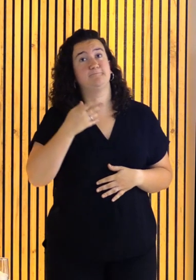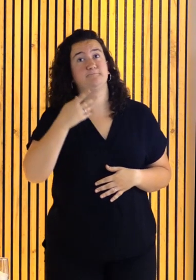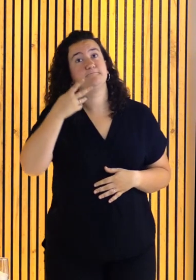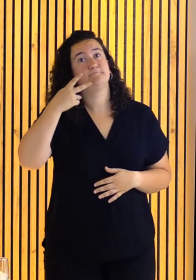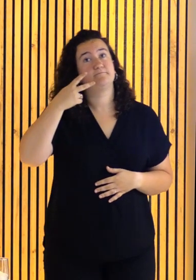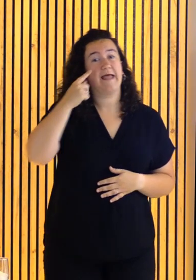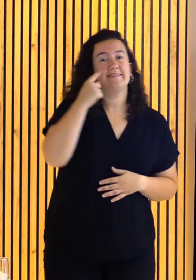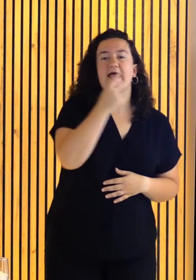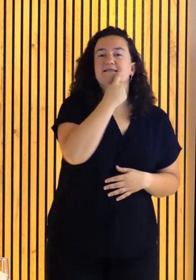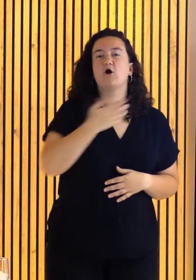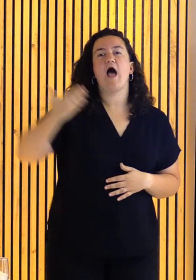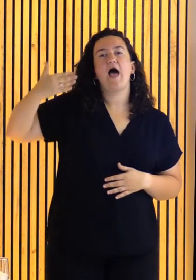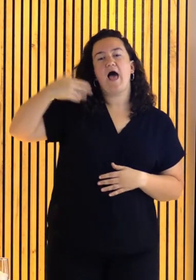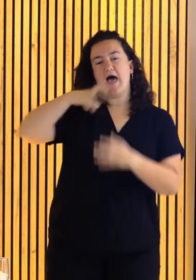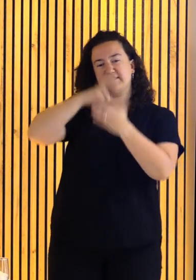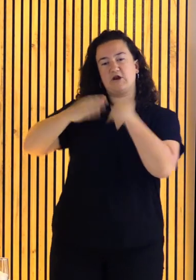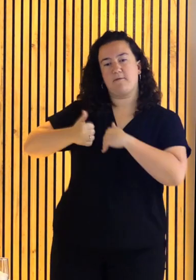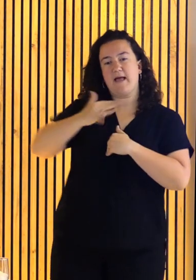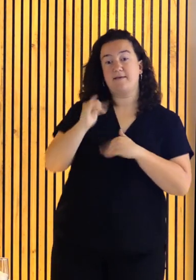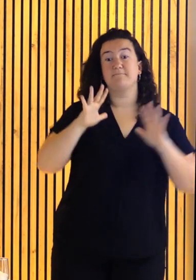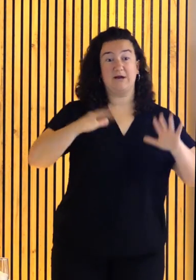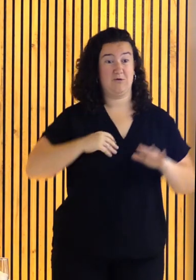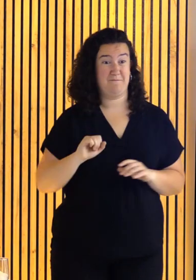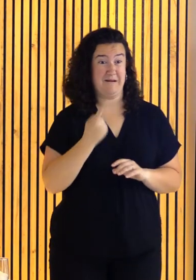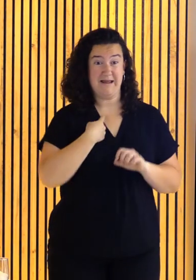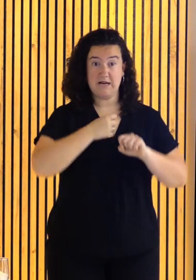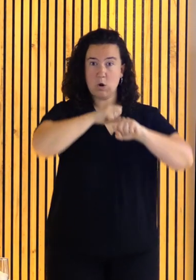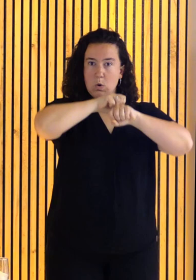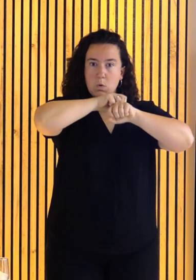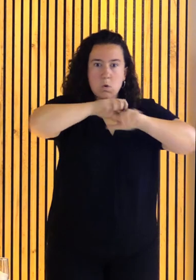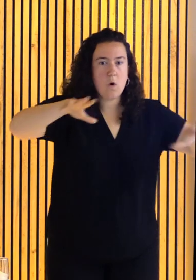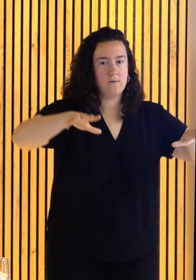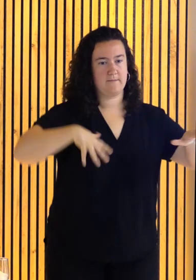lehen da biziko boom handiena edo, ba, Estatu Batuetan gertatu zen,